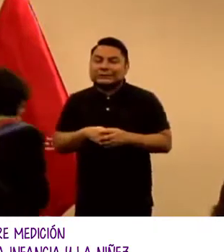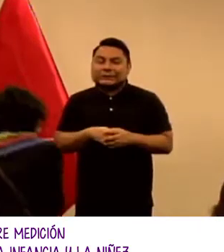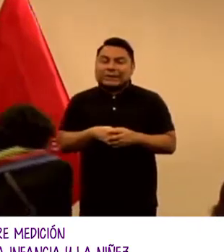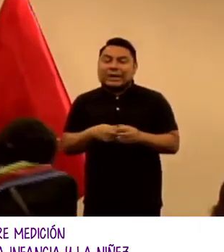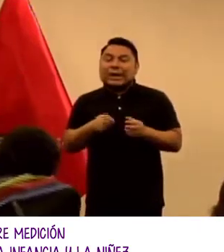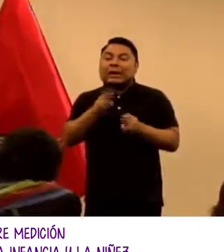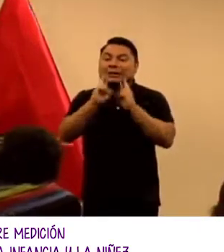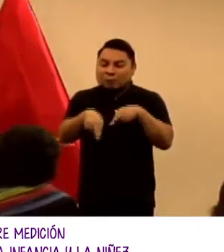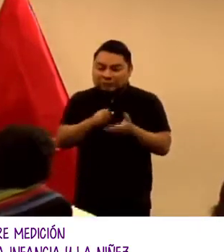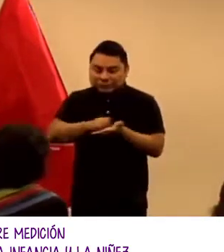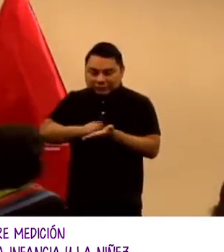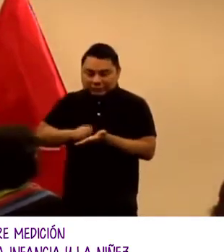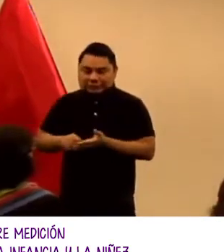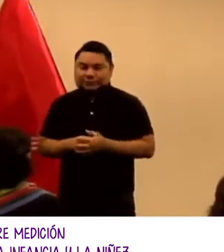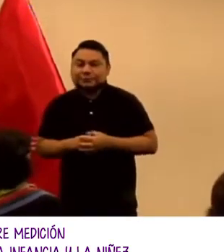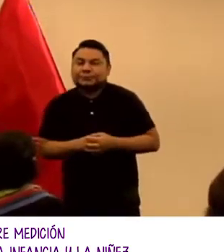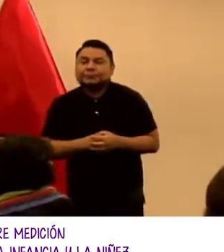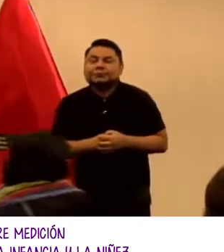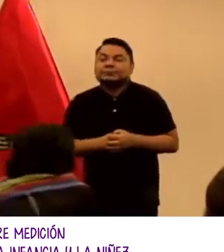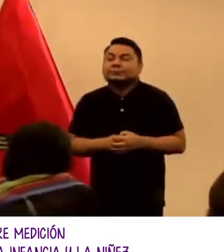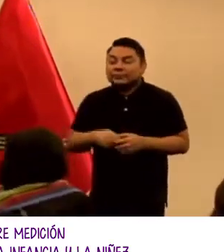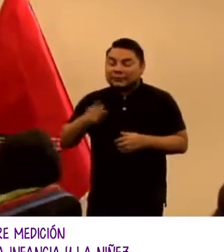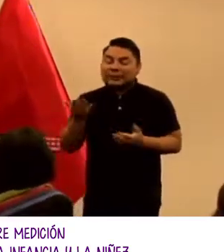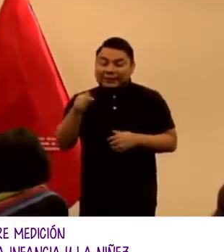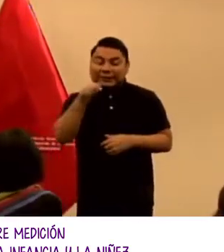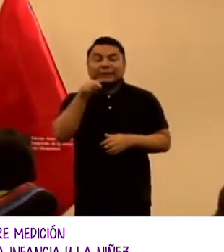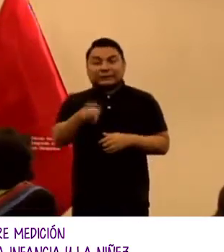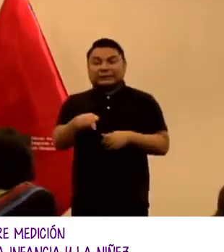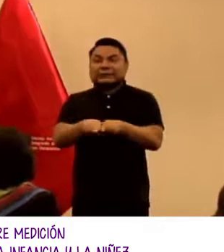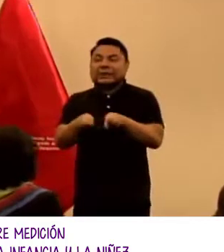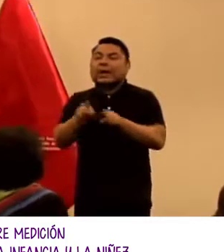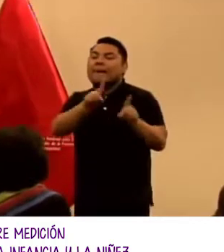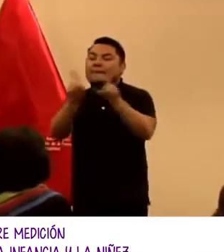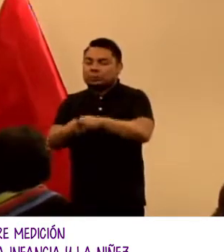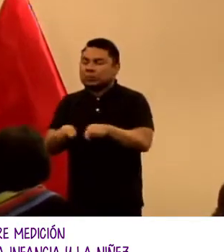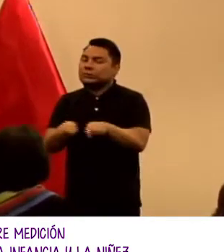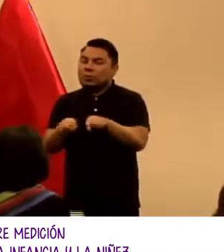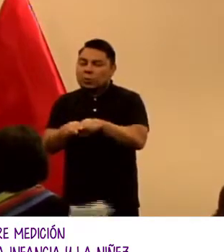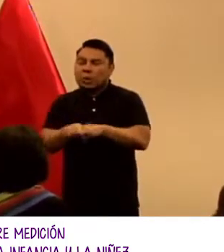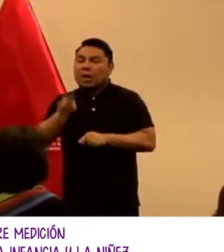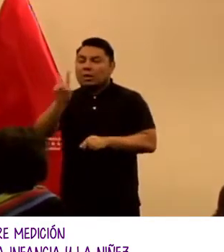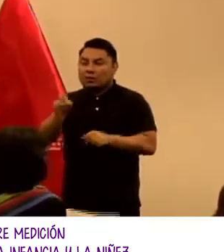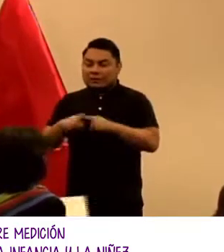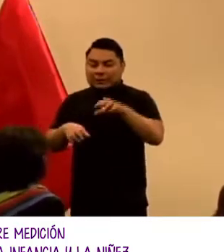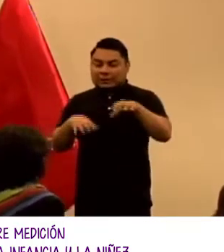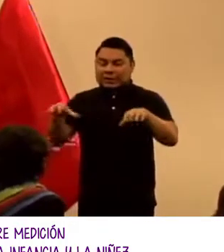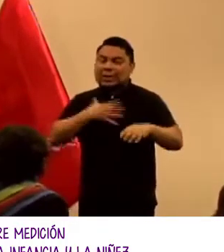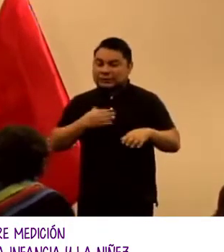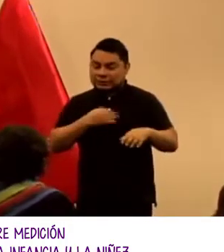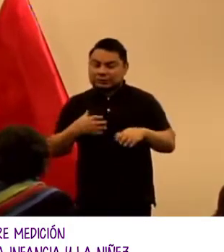implementar el módulo. Aquí también la pregunta es igual en los dos diferentes rangos de